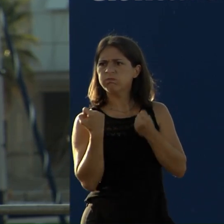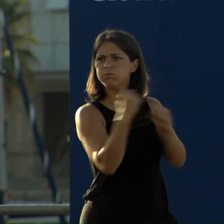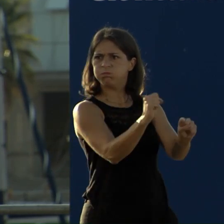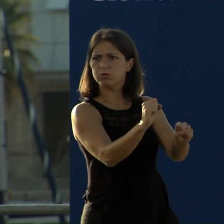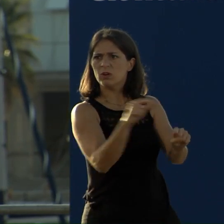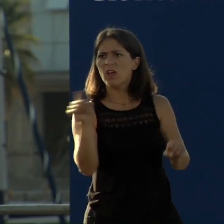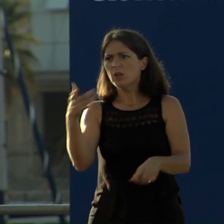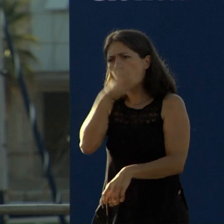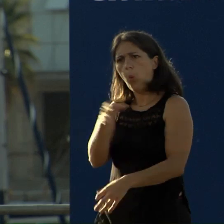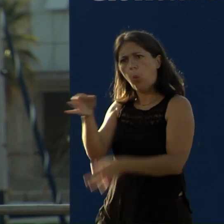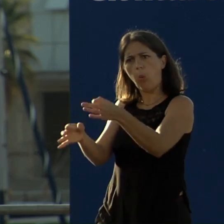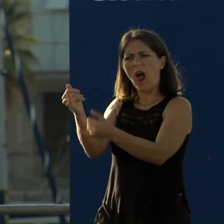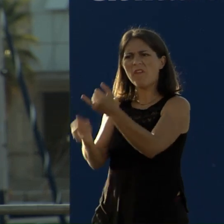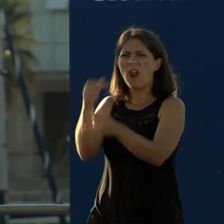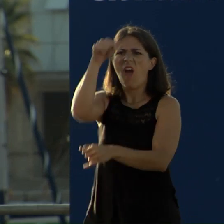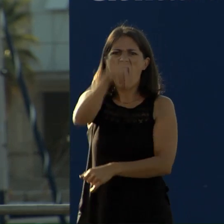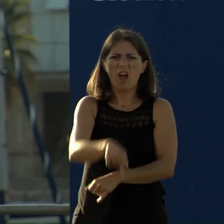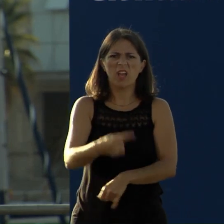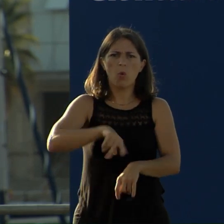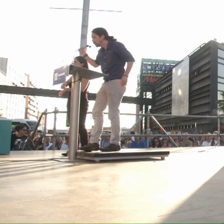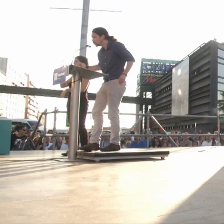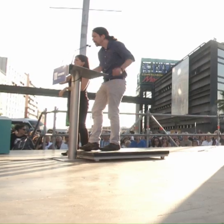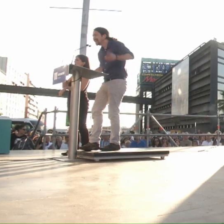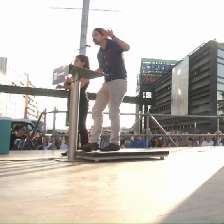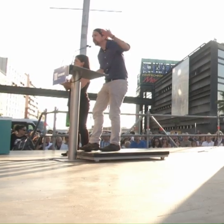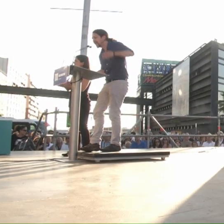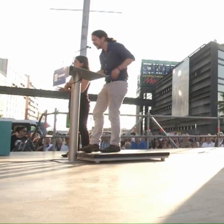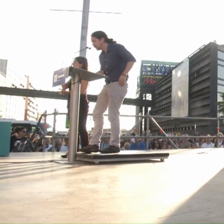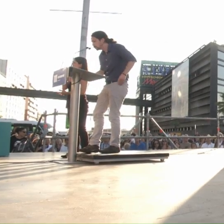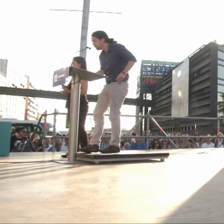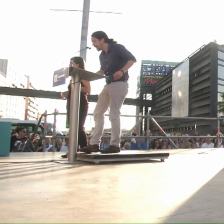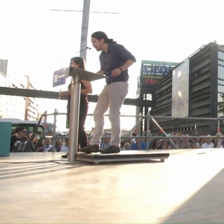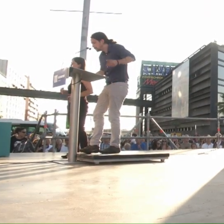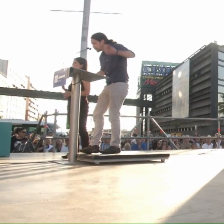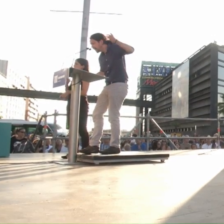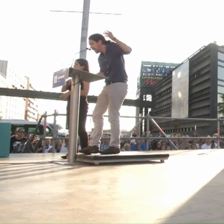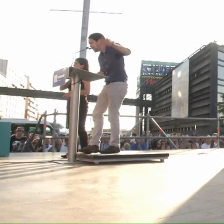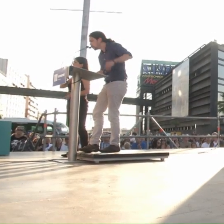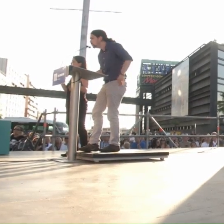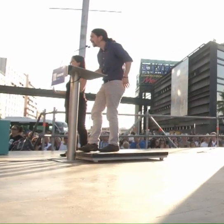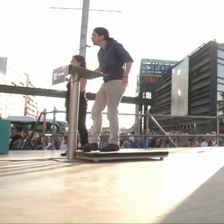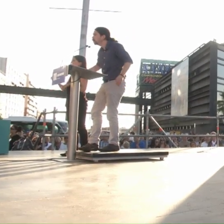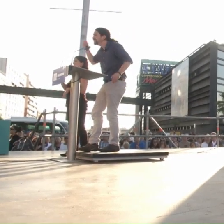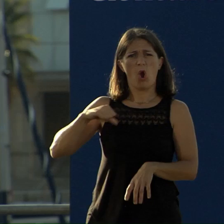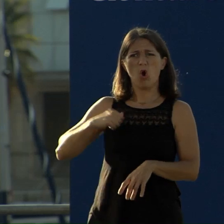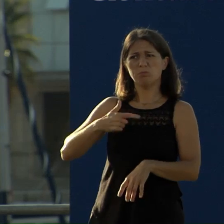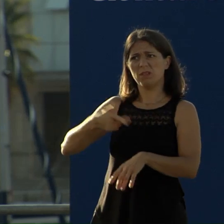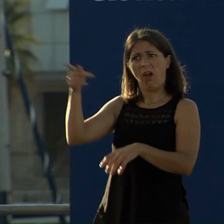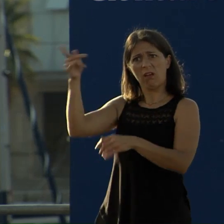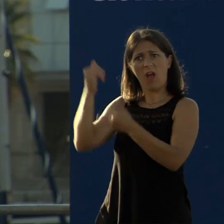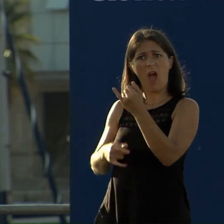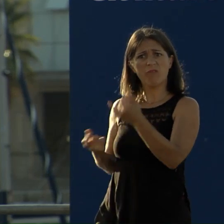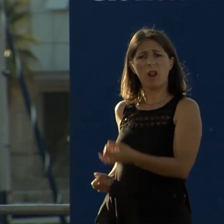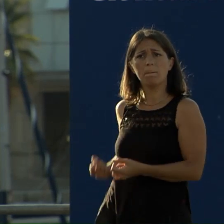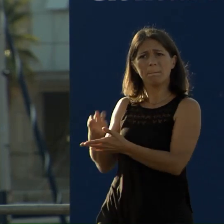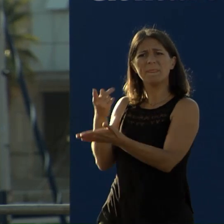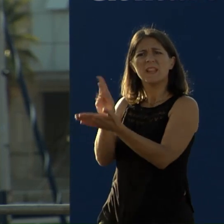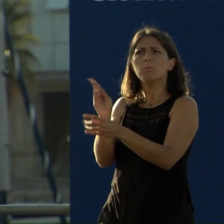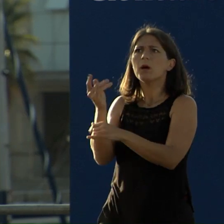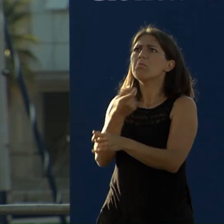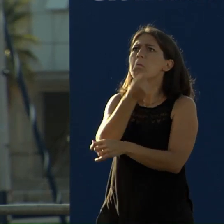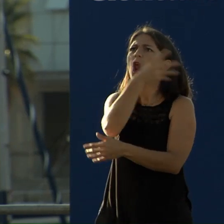aquí se han privatizado bancos de sangre y bancos de órganos. Resulta que en el hospital Álvaro Cunqueiro se han gastado 1.800